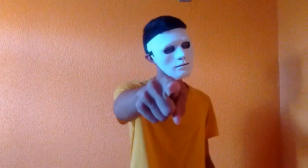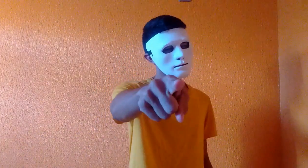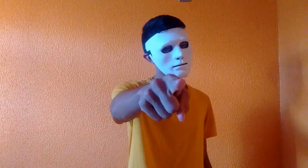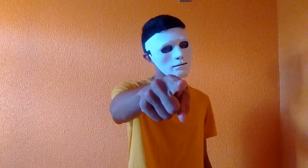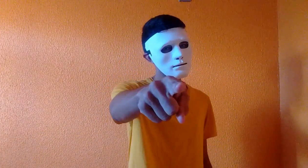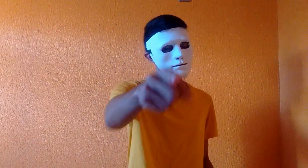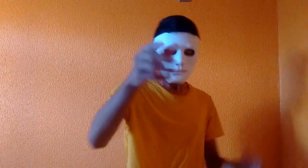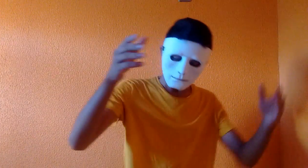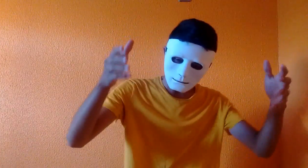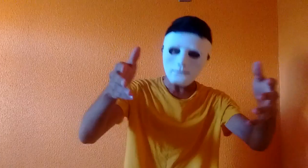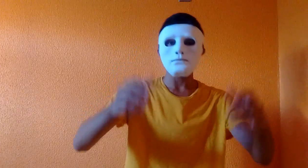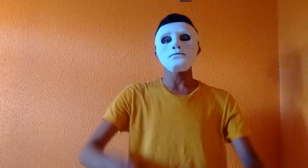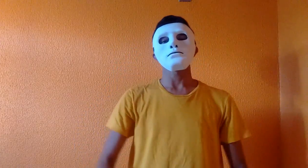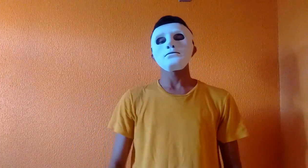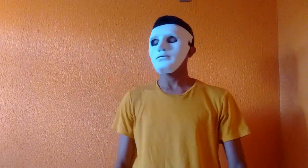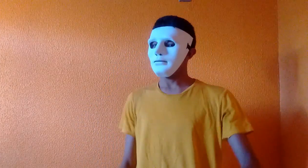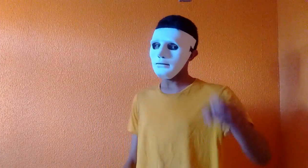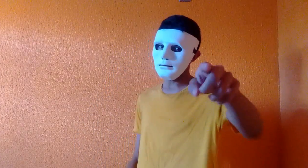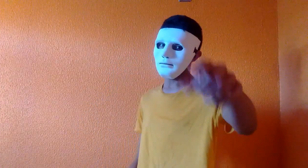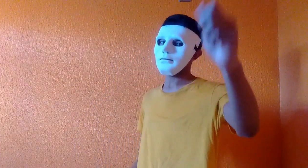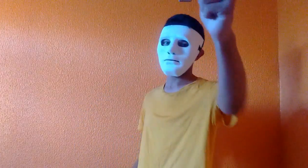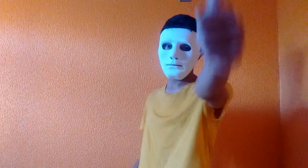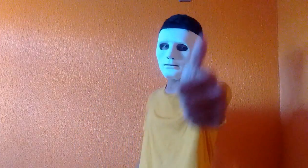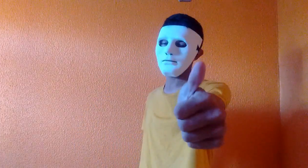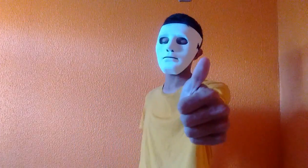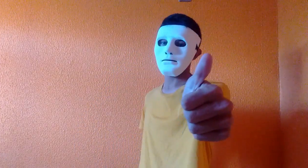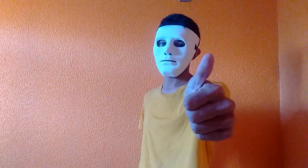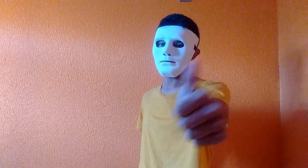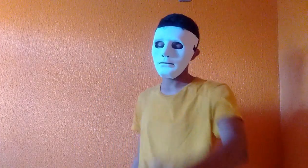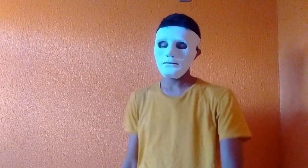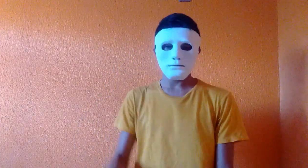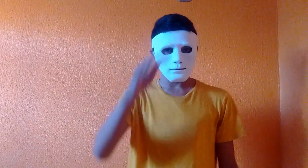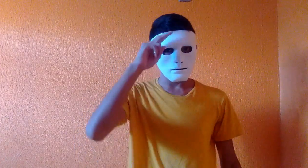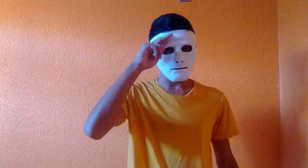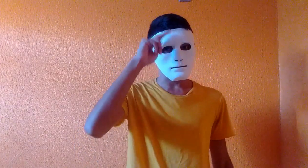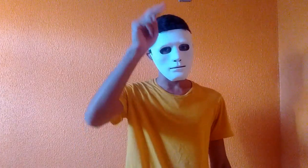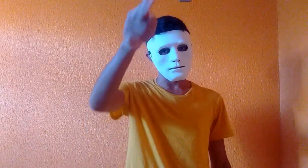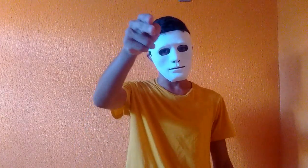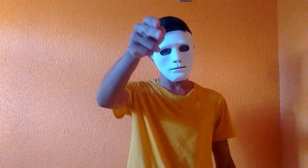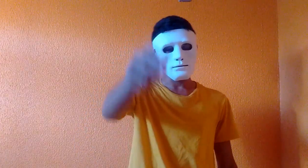não é inscrito, se inscreva e deixe seu like maroto. Até a próxima!